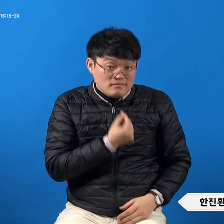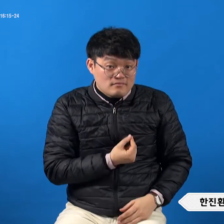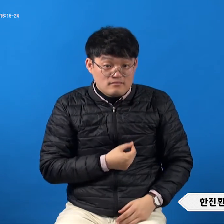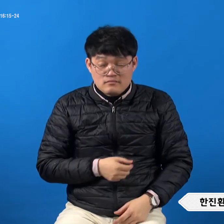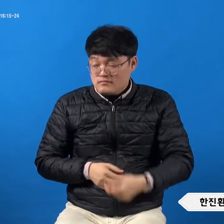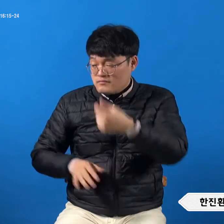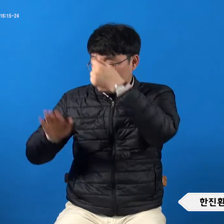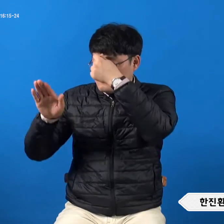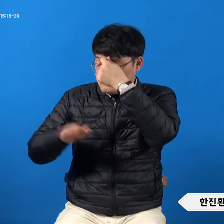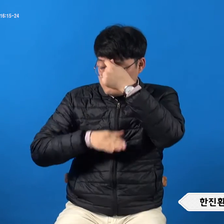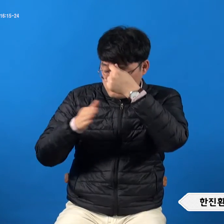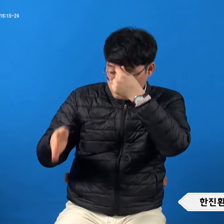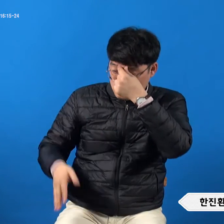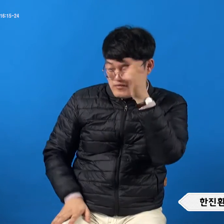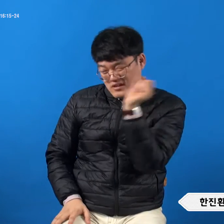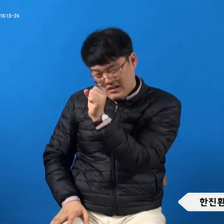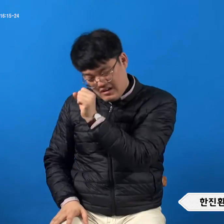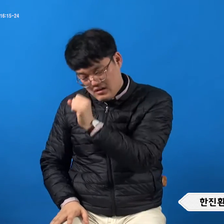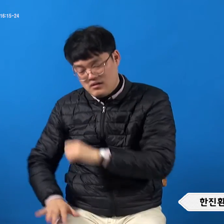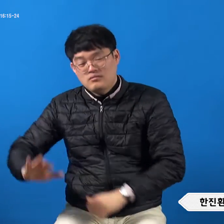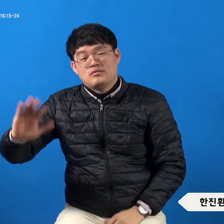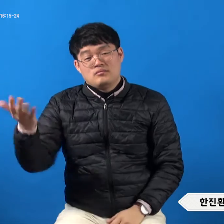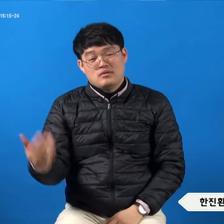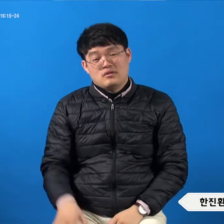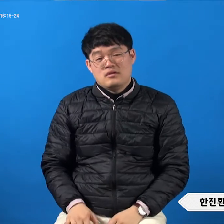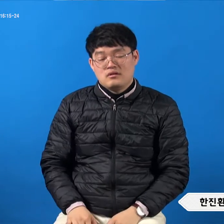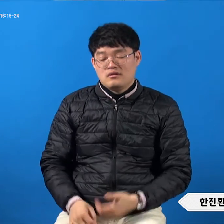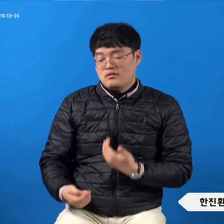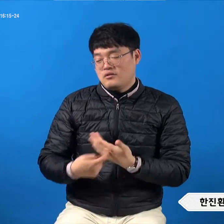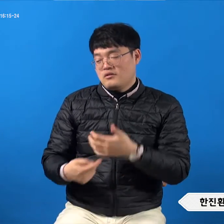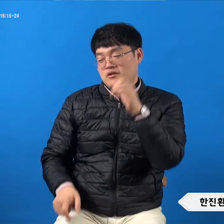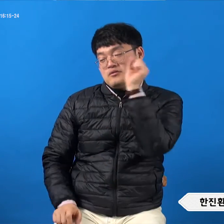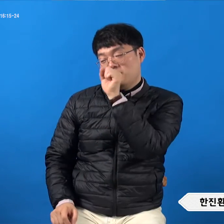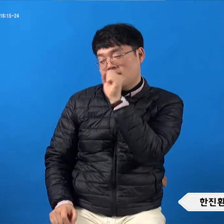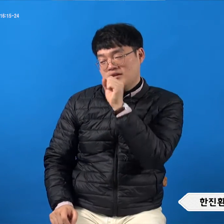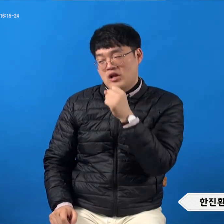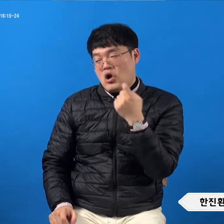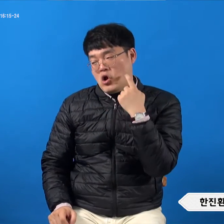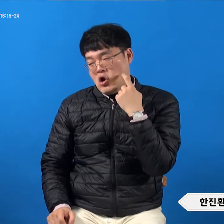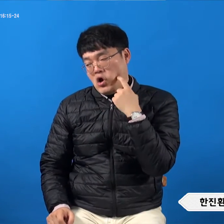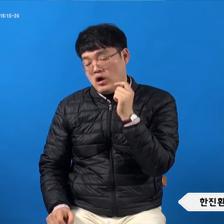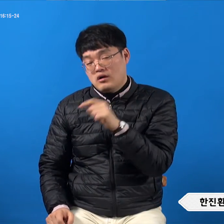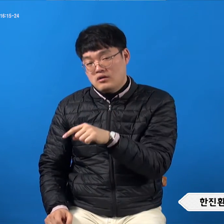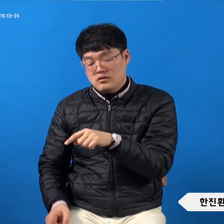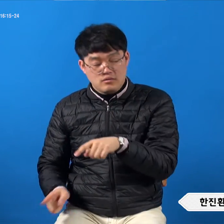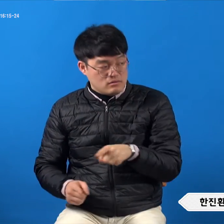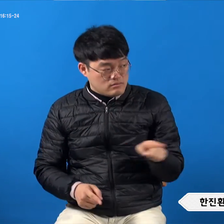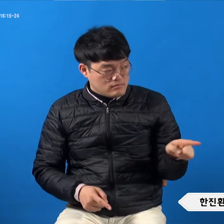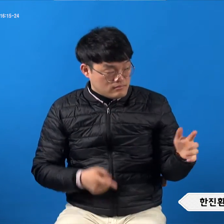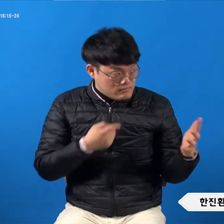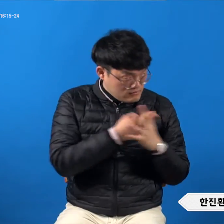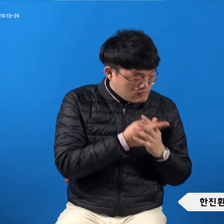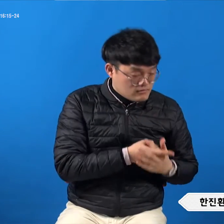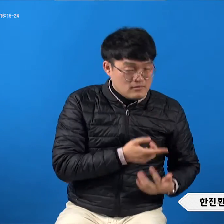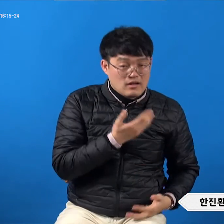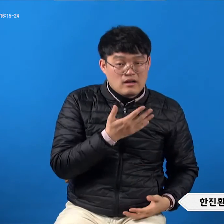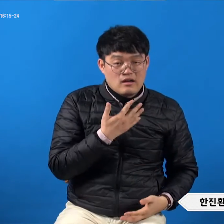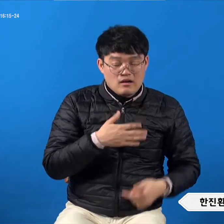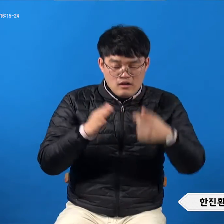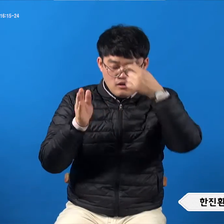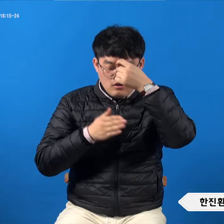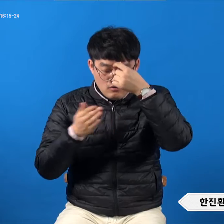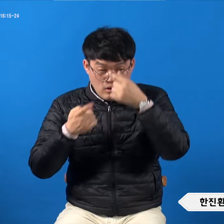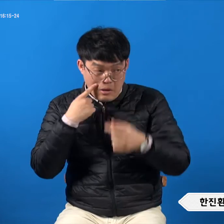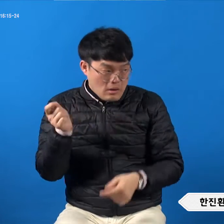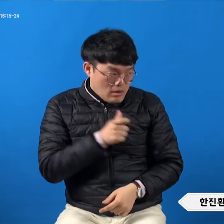교인들을 좋아하면 됩니다. 좋아하는 척하는 것은 금물입니다. 그건 금방 들통납니다. 교인들이 눈치가